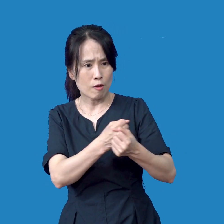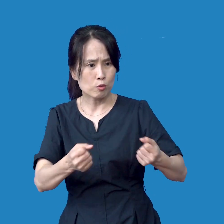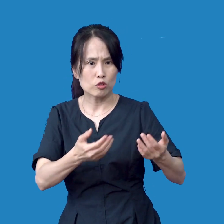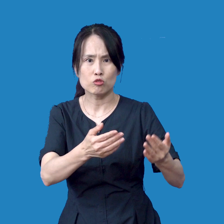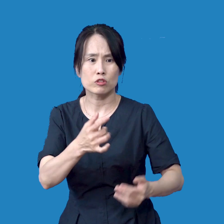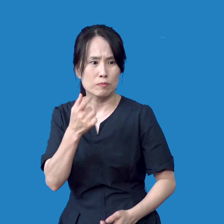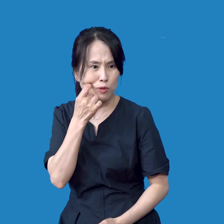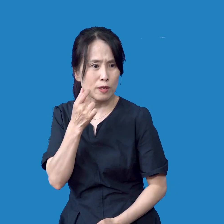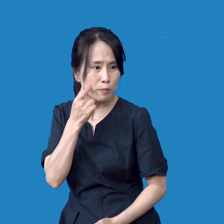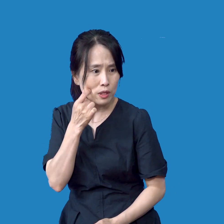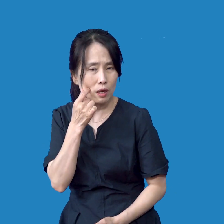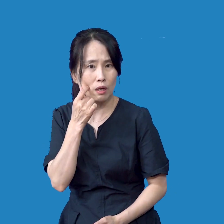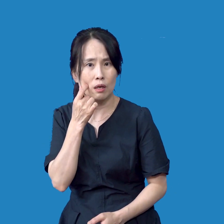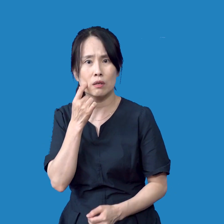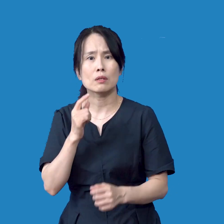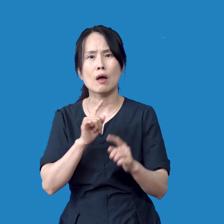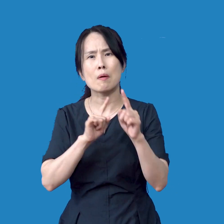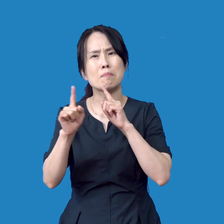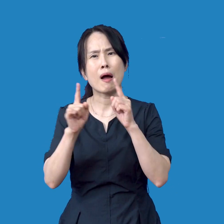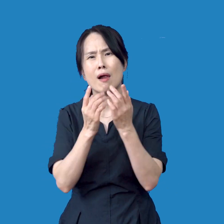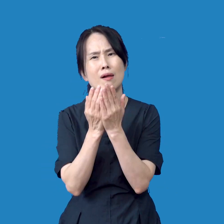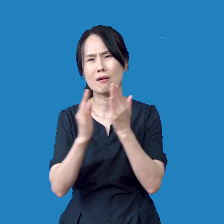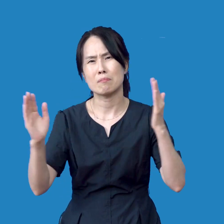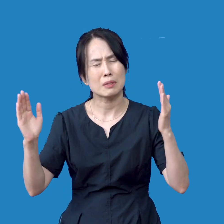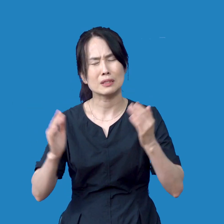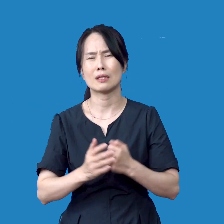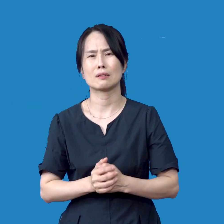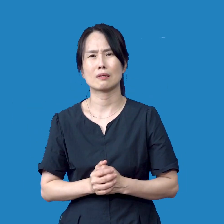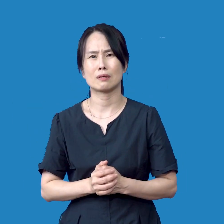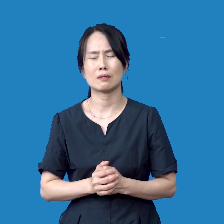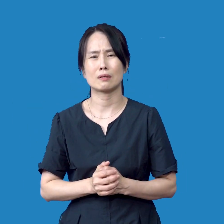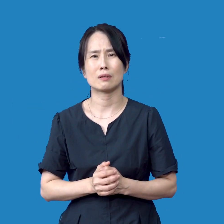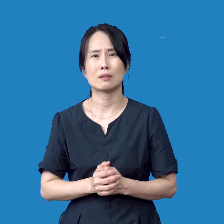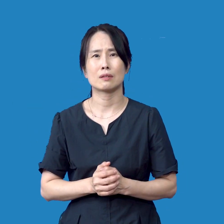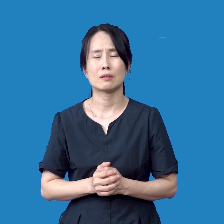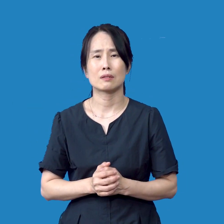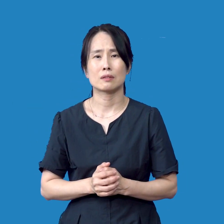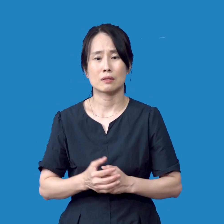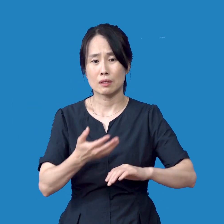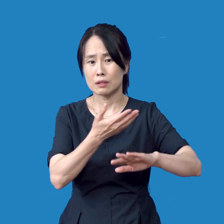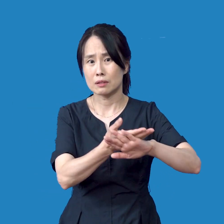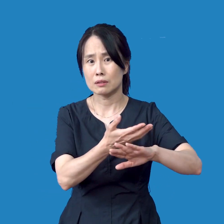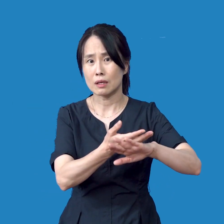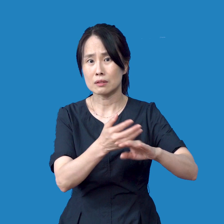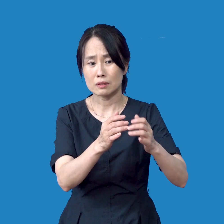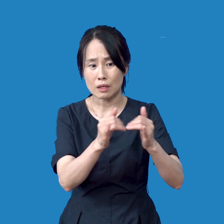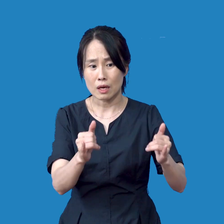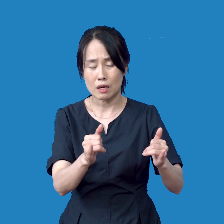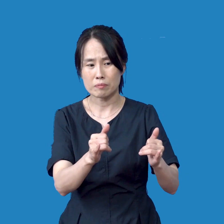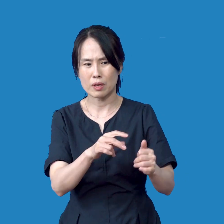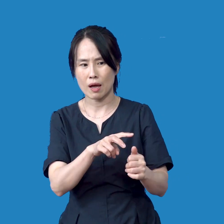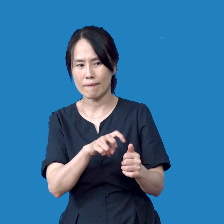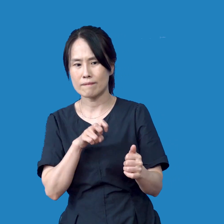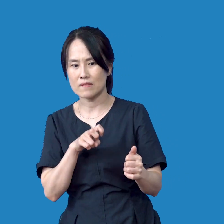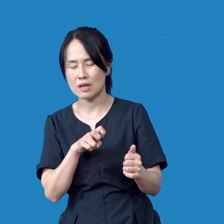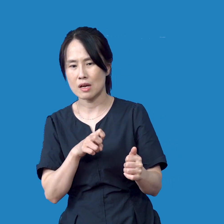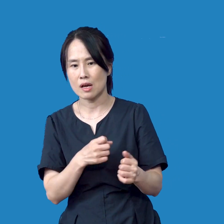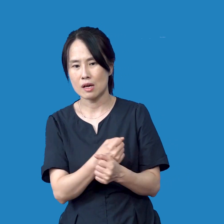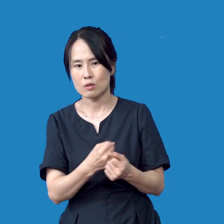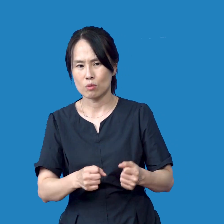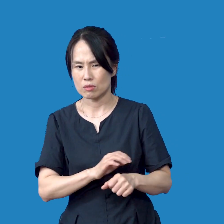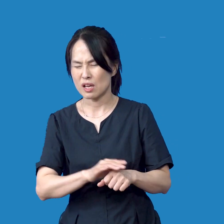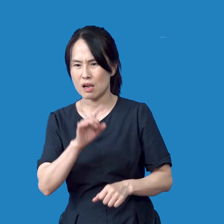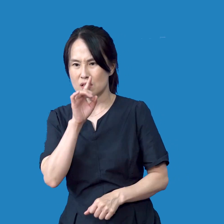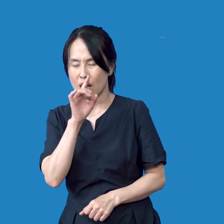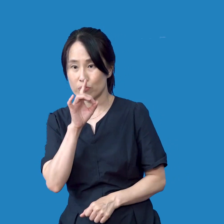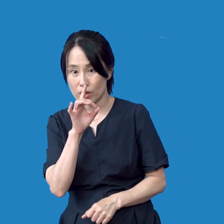없다. 그건 말이 안 되는 것이죠. 여러분, 다른 지체가 밉다, 용서가 잘 안